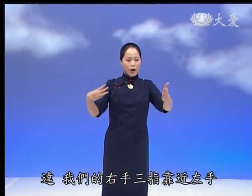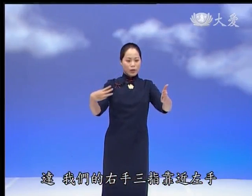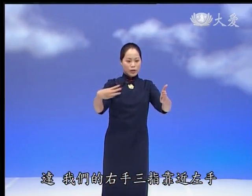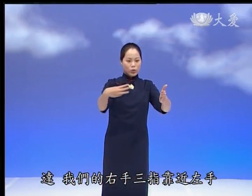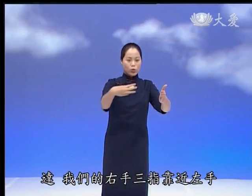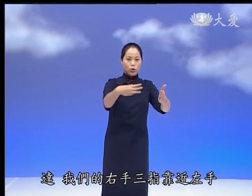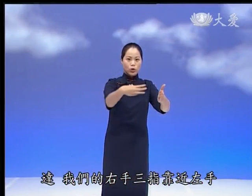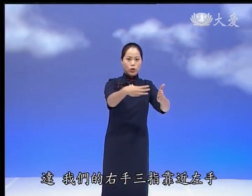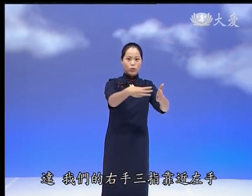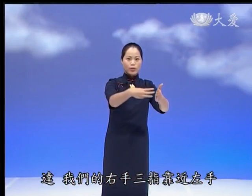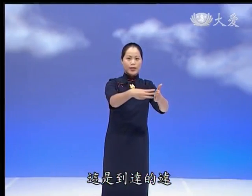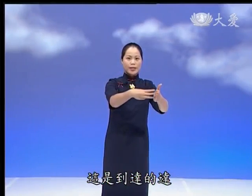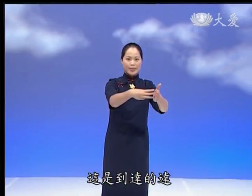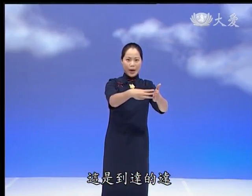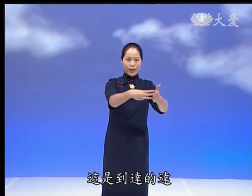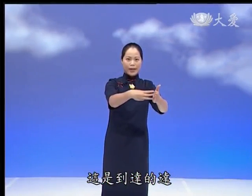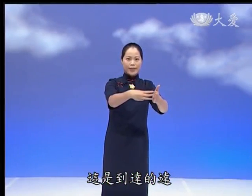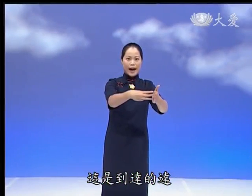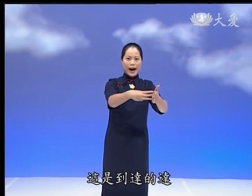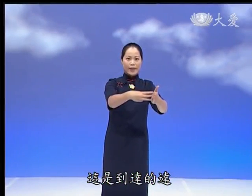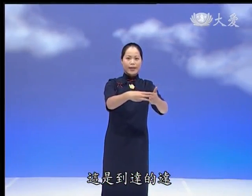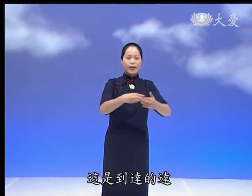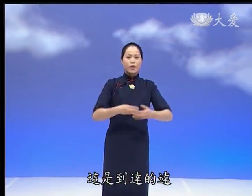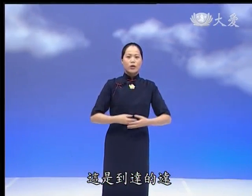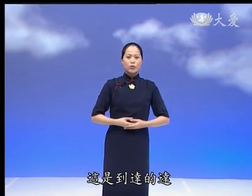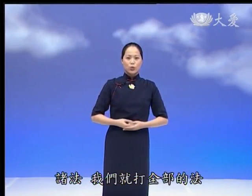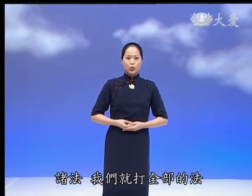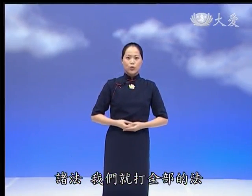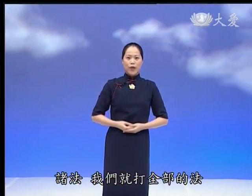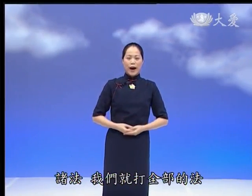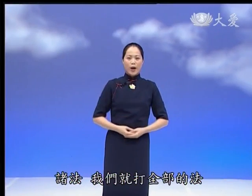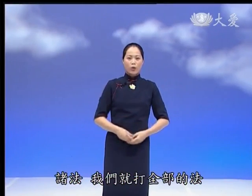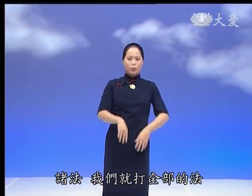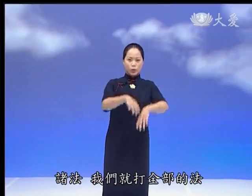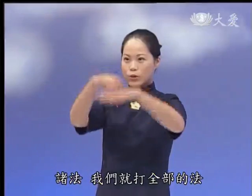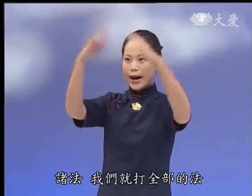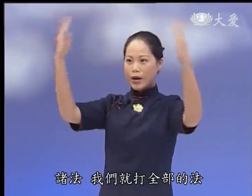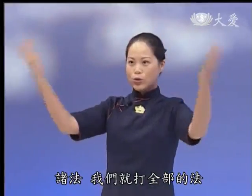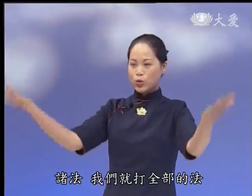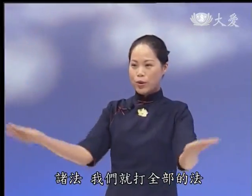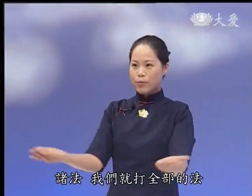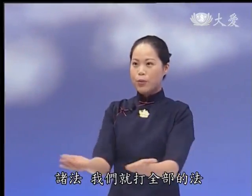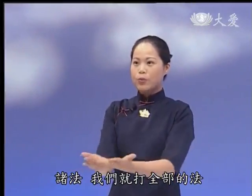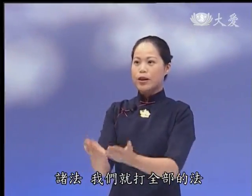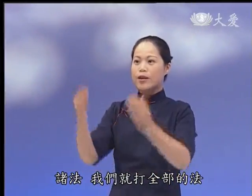靠近左手，这是到达的达。诸法，我们就打全部的